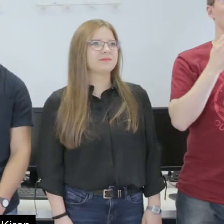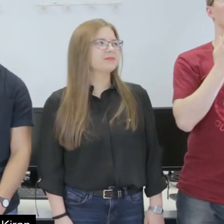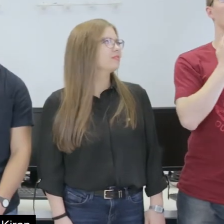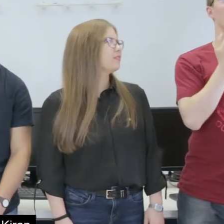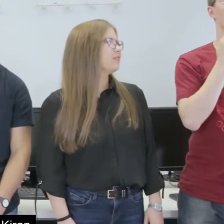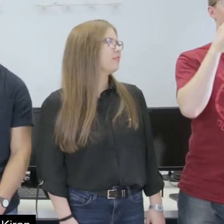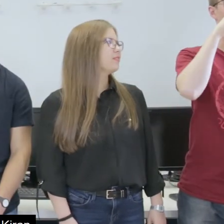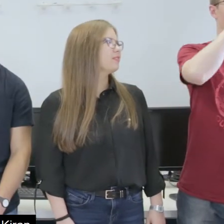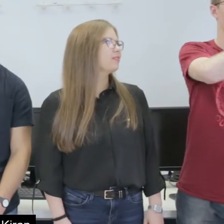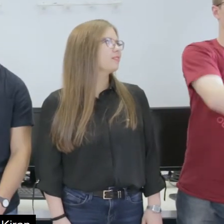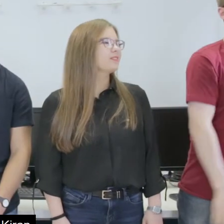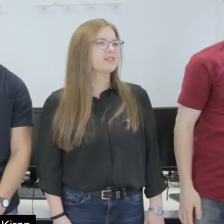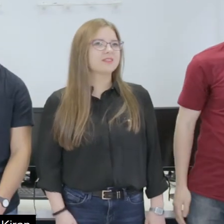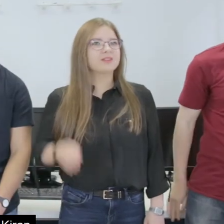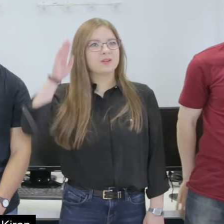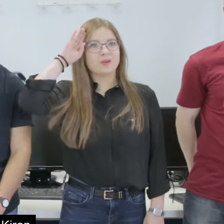Hola, soy Kieran.